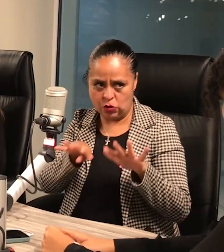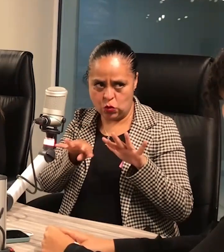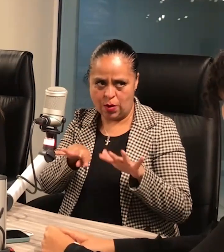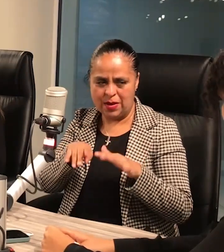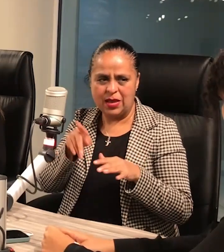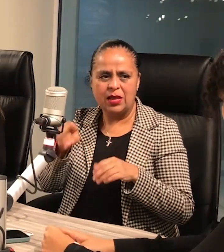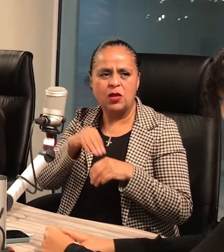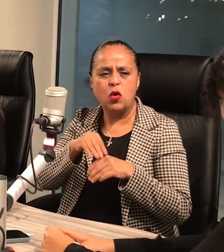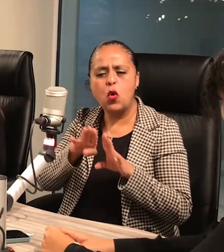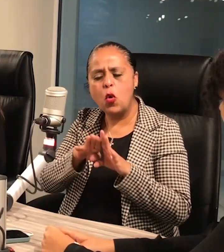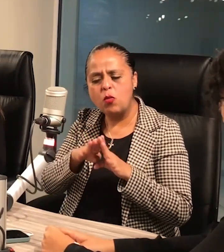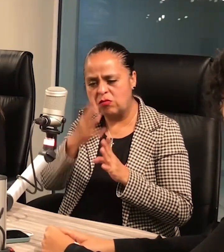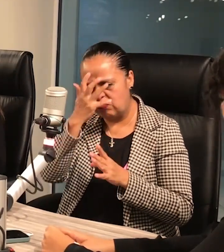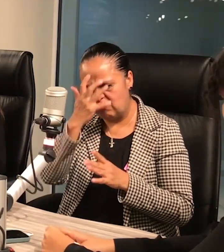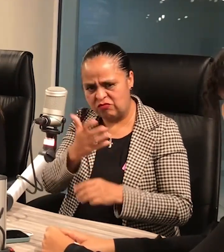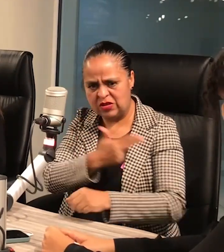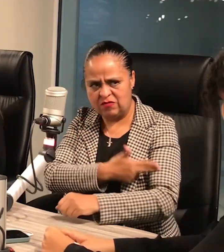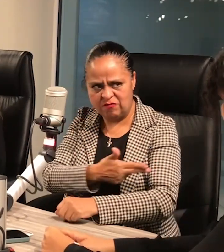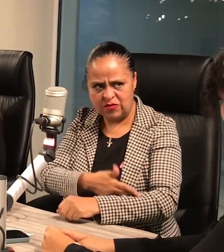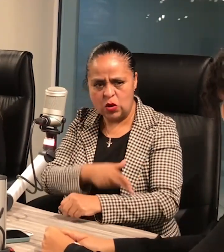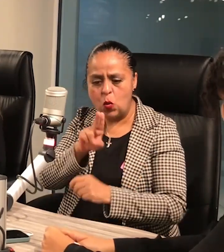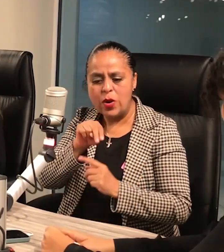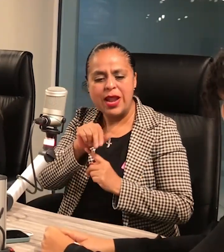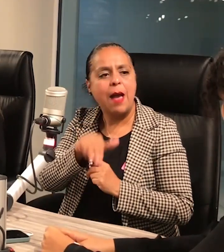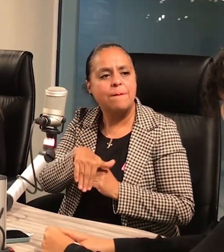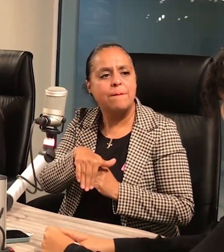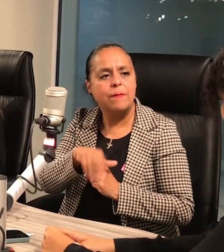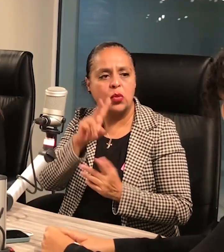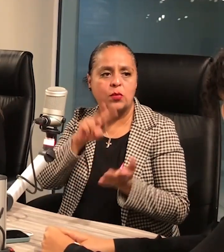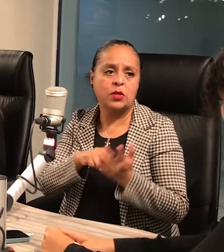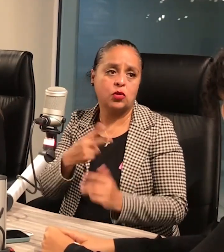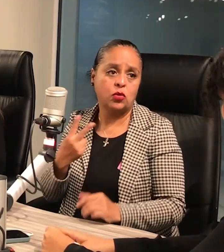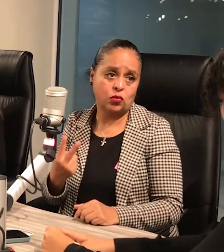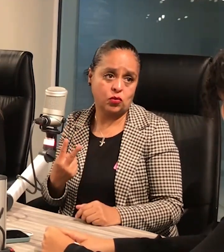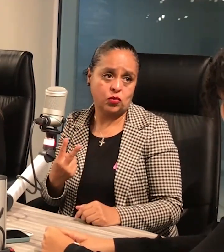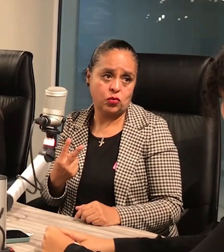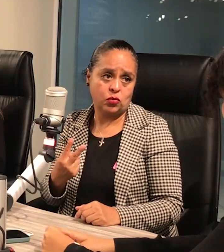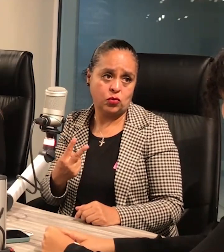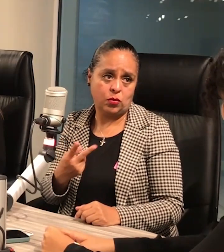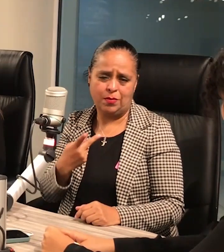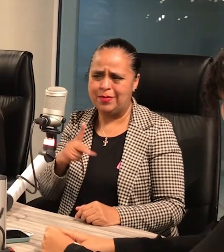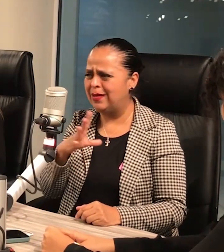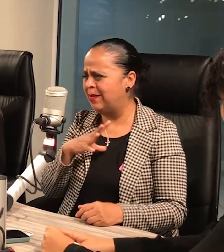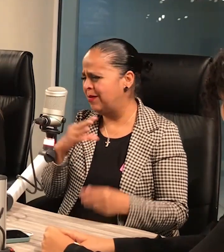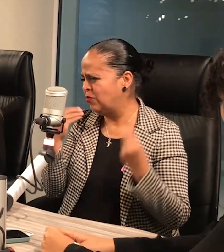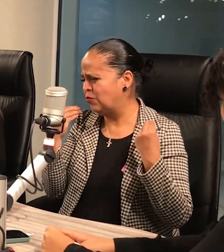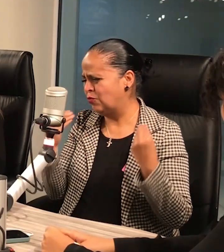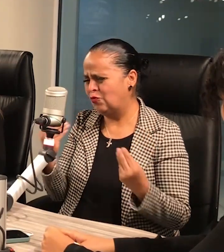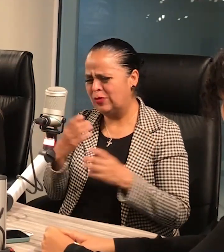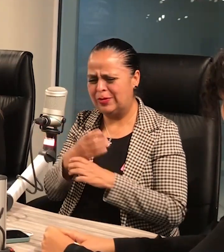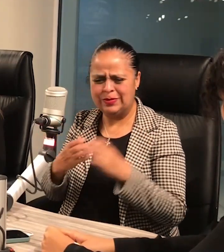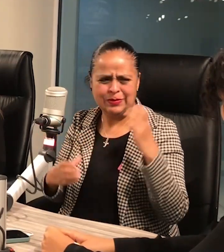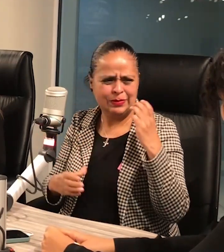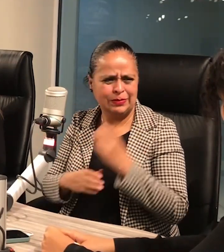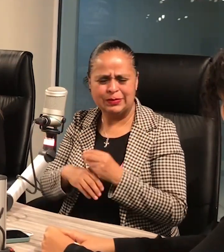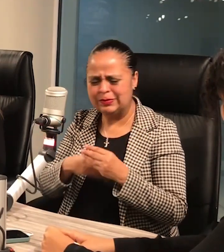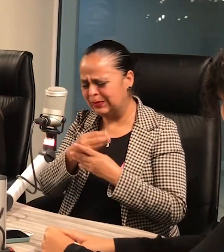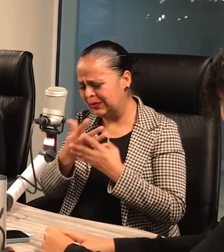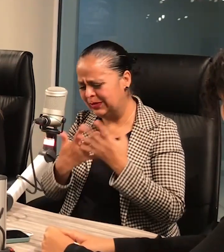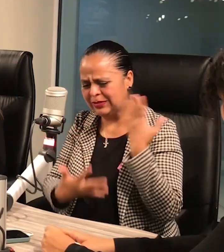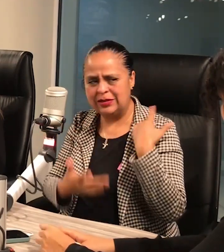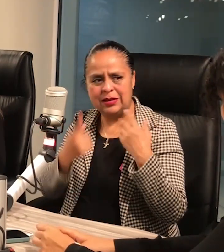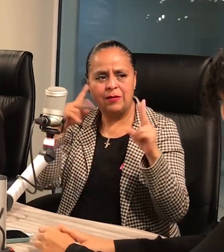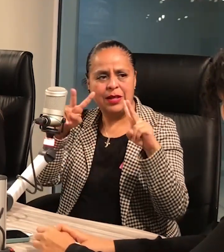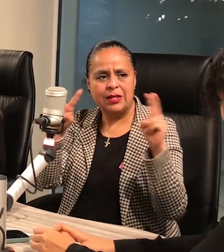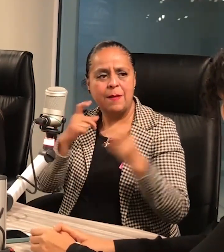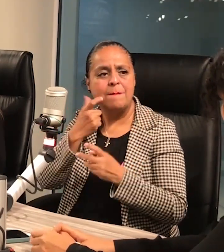a tomar con seriedad este asunto. La UNAM desde 2002. Pero hay muchas cosas que también por la ley, pues, por ejemplo, el tema de